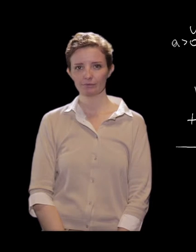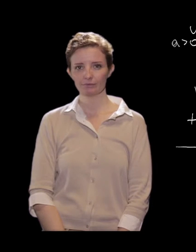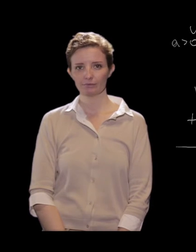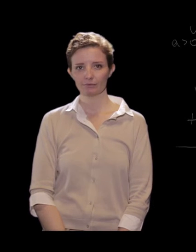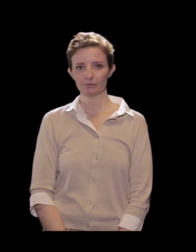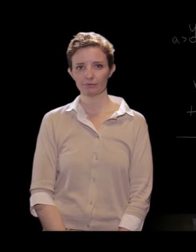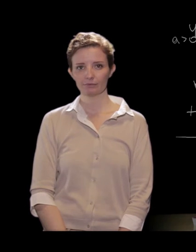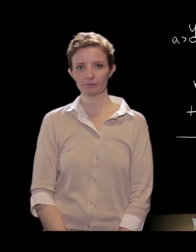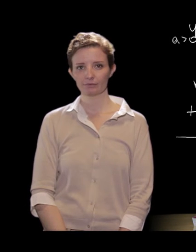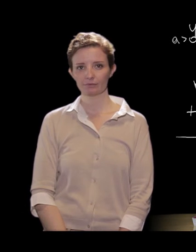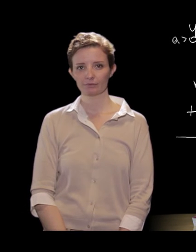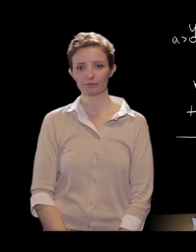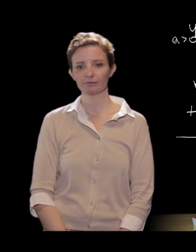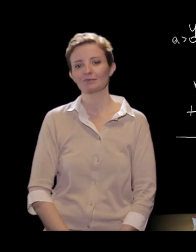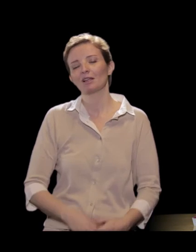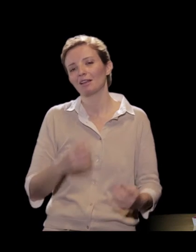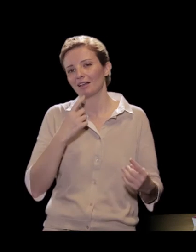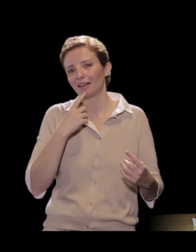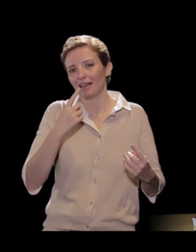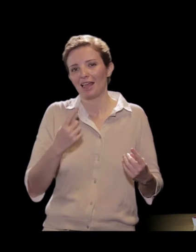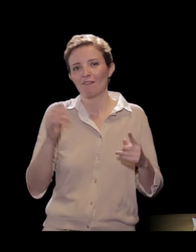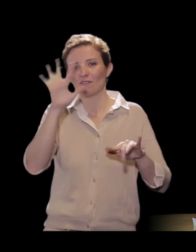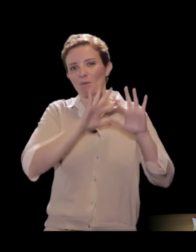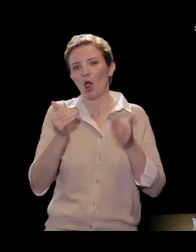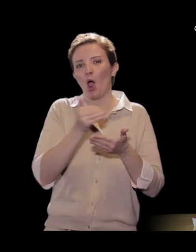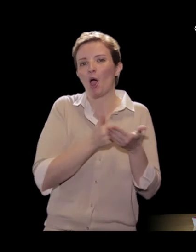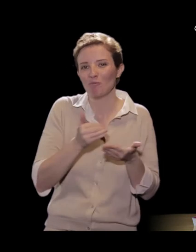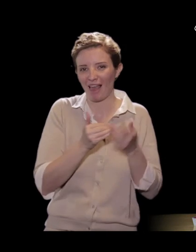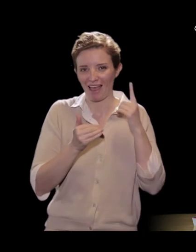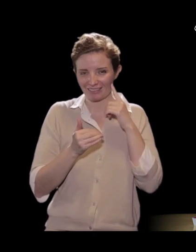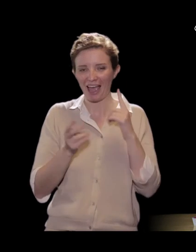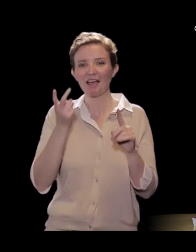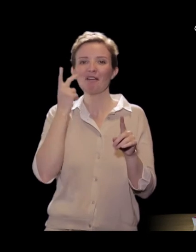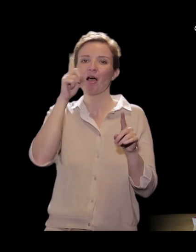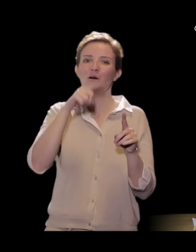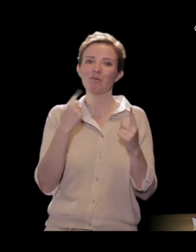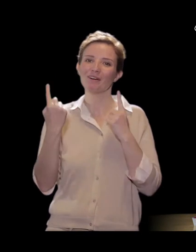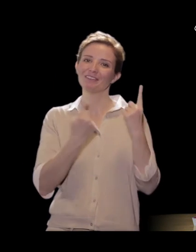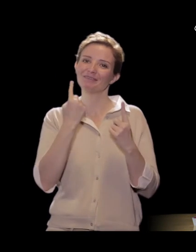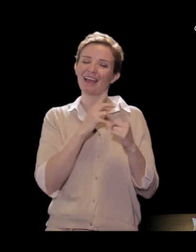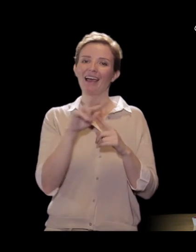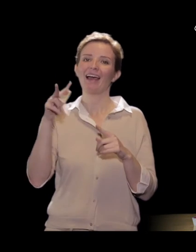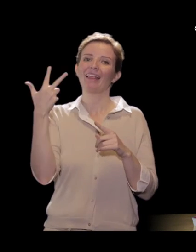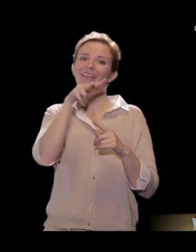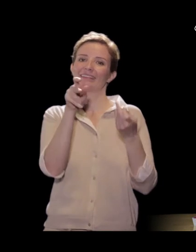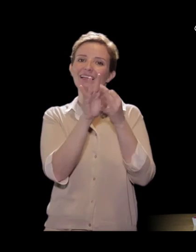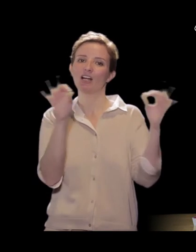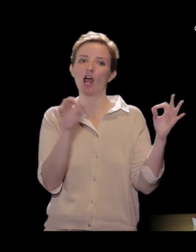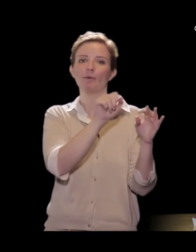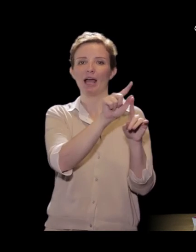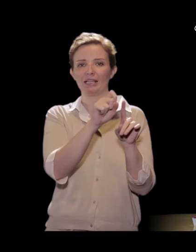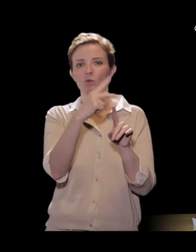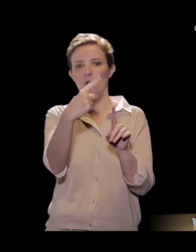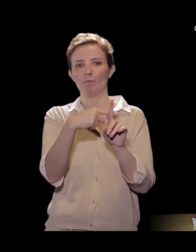reali per completezza vediamo anche il caso in cui il nostro trinomio da studiare Ax qu + BX +